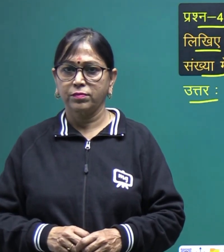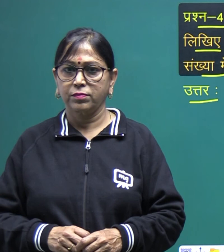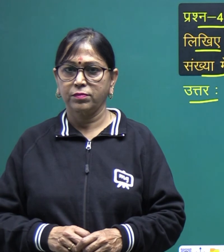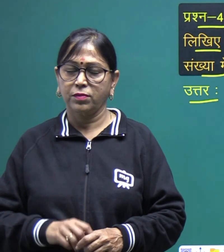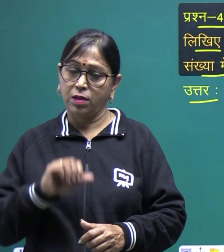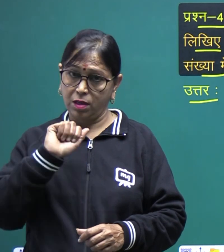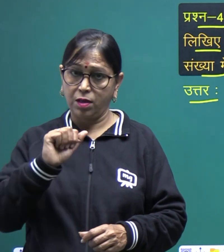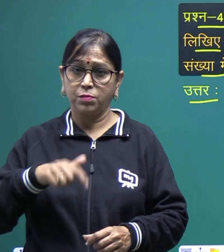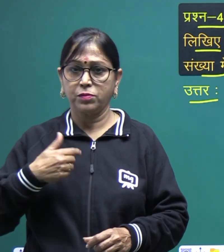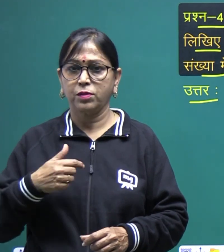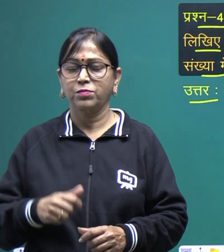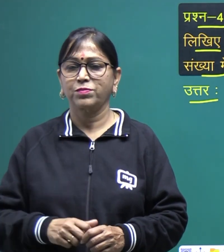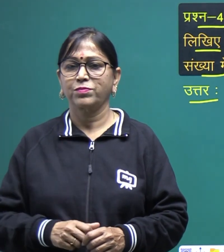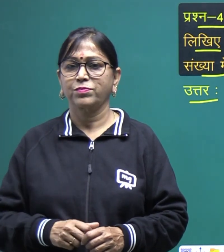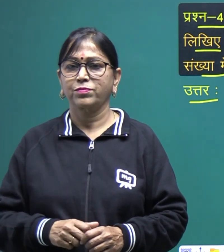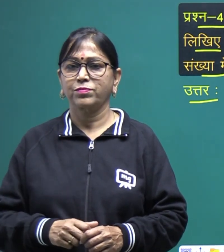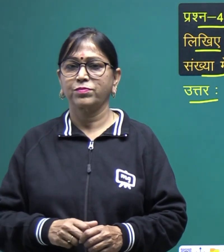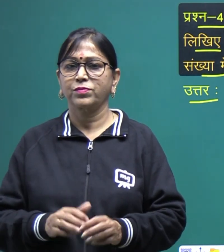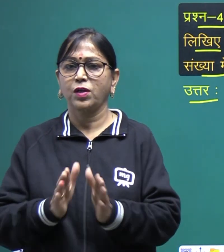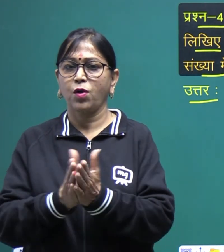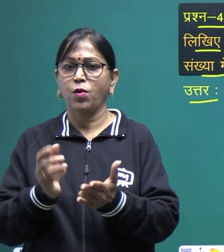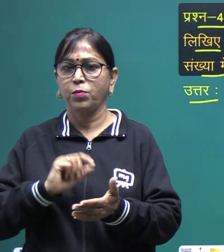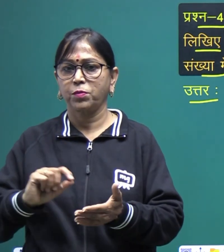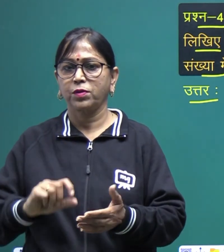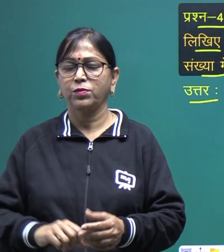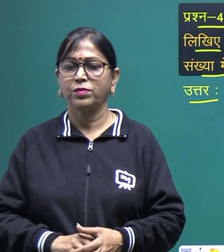आप स्वयं नोटबुक में लिखेंगे।